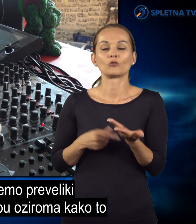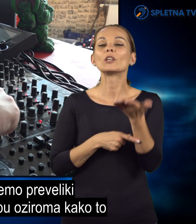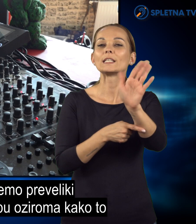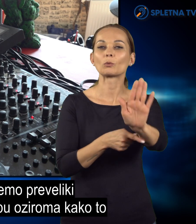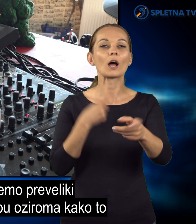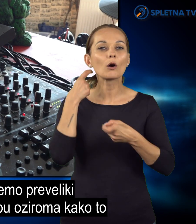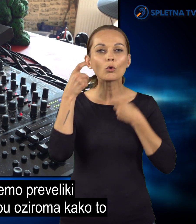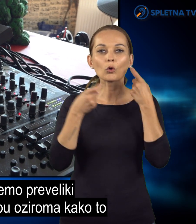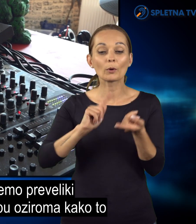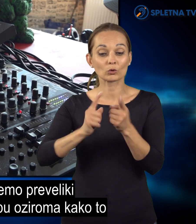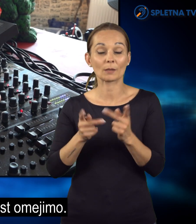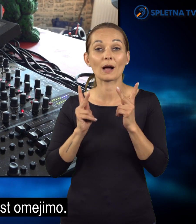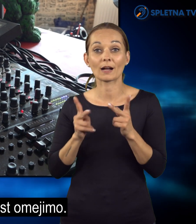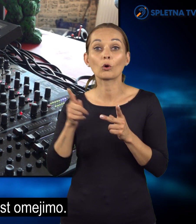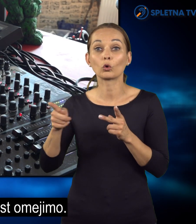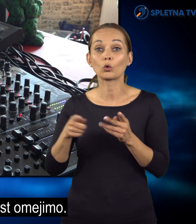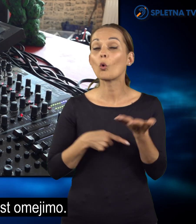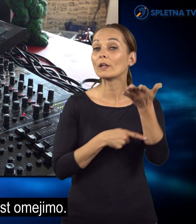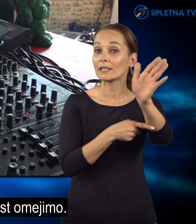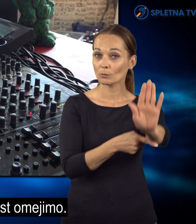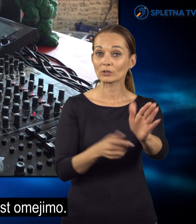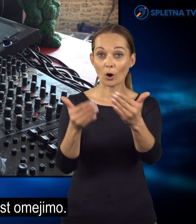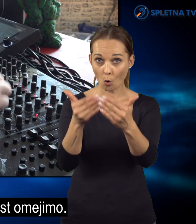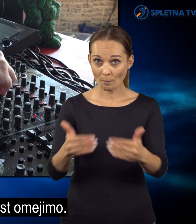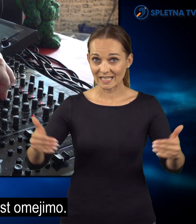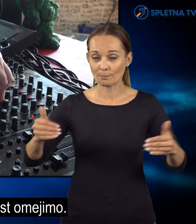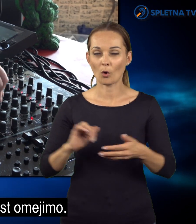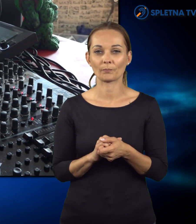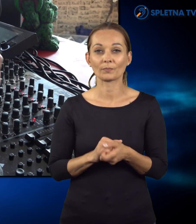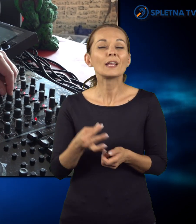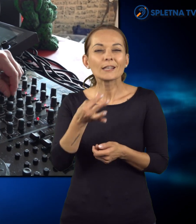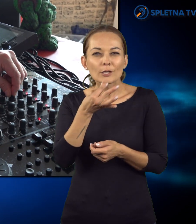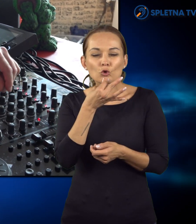preveliki izpostavljenosti hrupu oziroma kako to izpostavljenost omejimo.